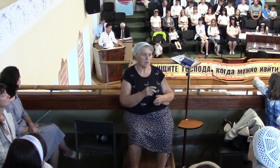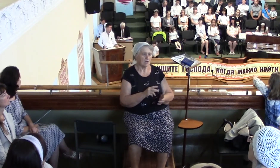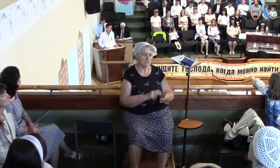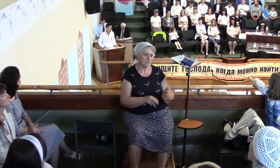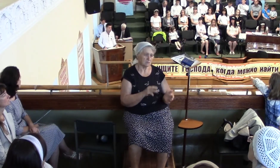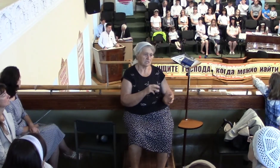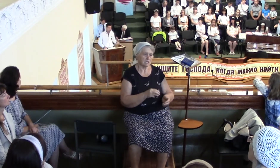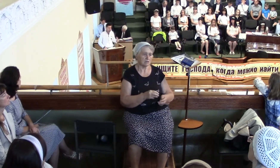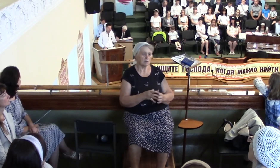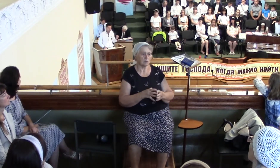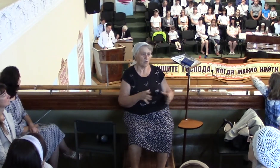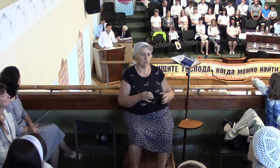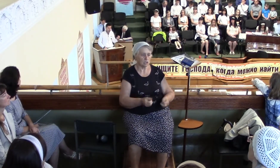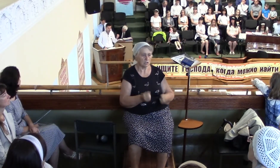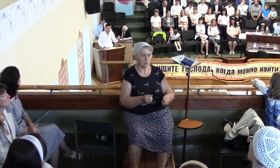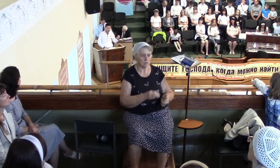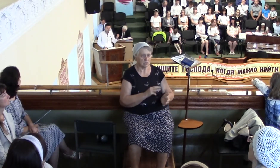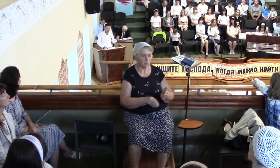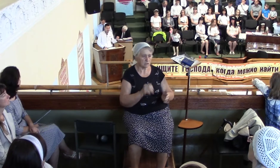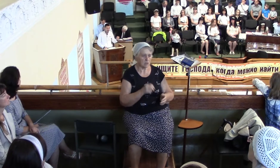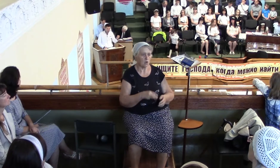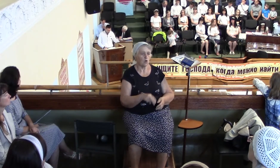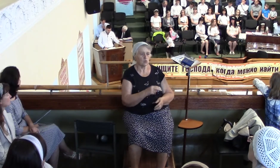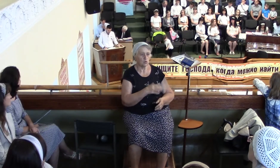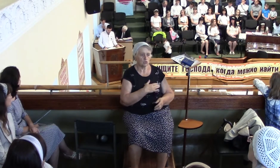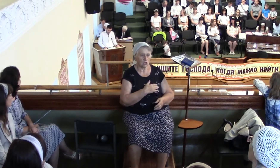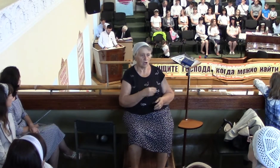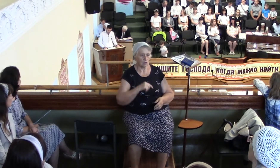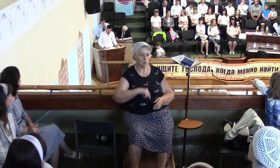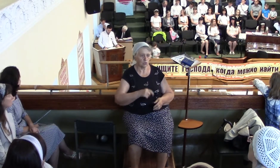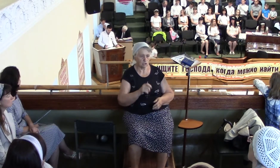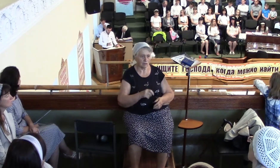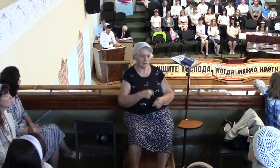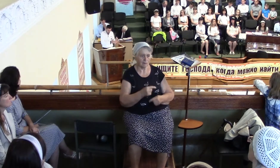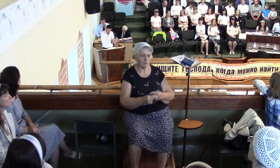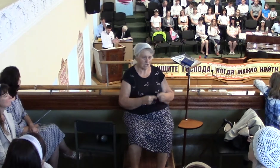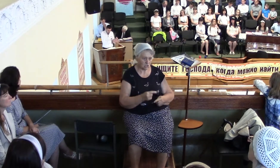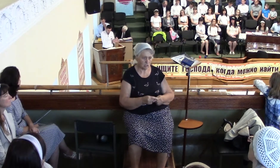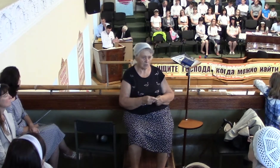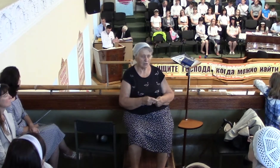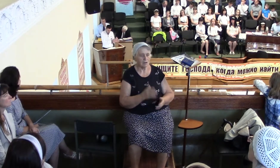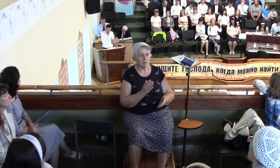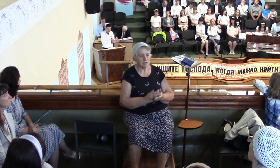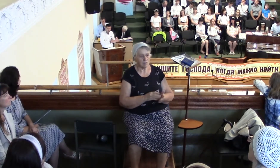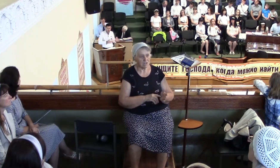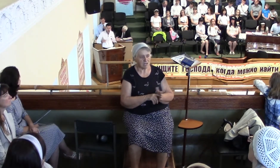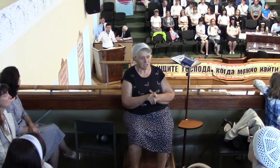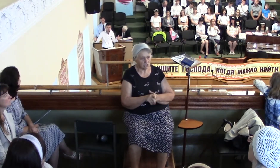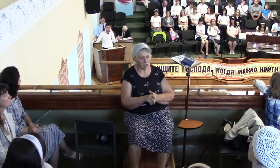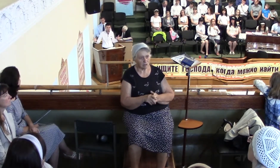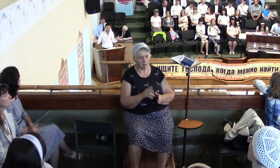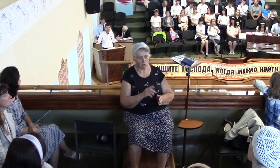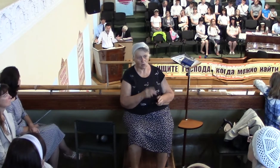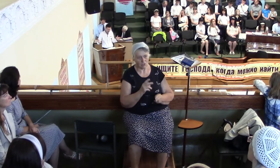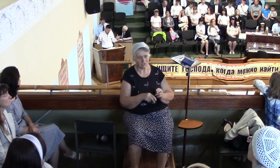крепости 80. Но душа, дух человека, они вечны. То есть они имеют начало, Бог создал, но они не